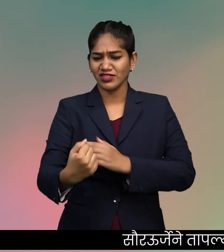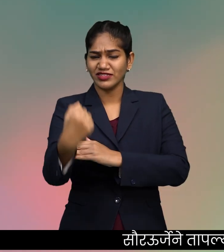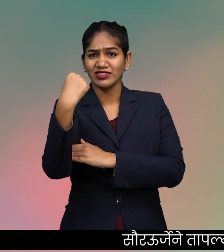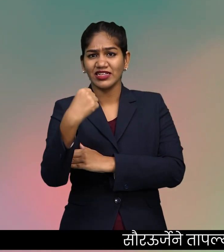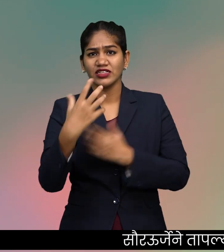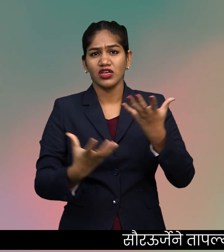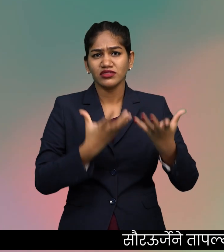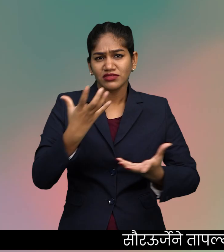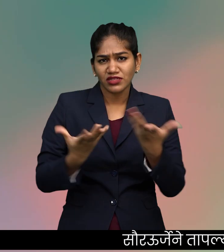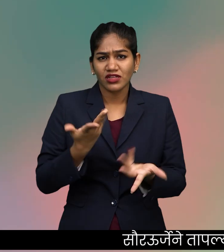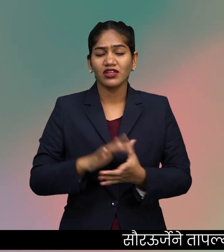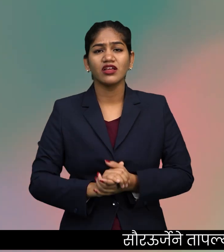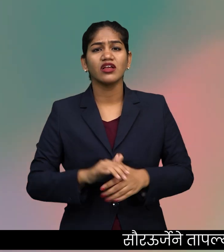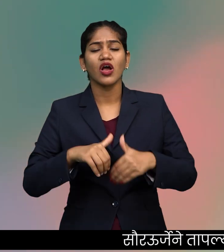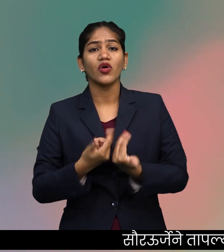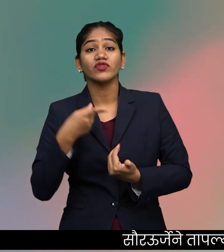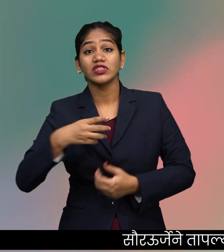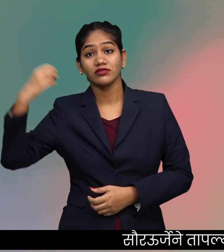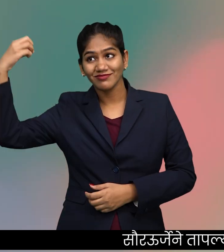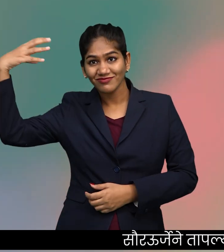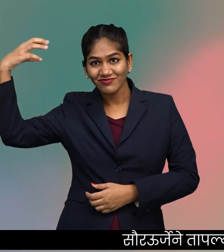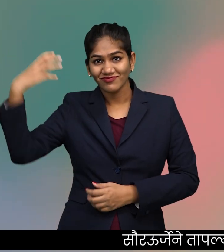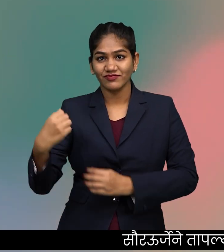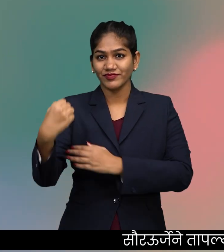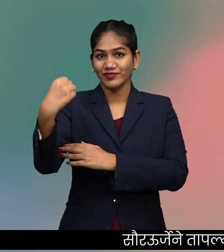सौर ऊर्जेने तापल्यामुळे प्राण्यांचा विस्तार होतो.